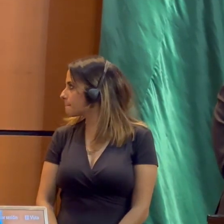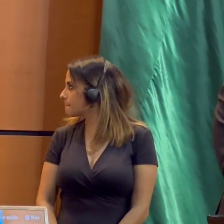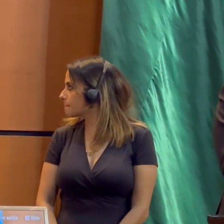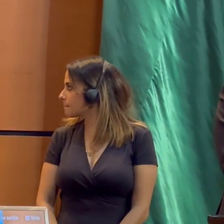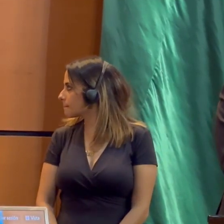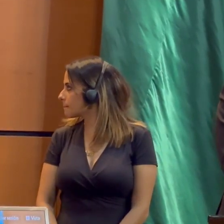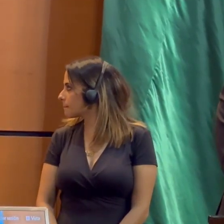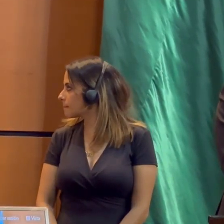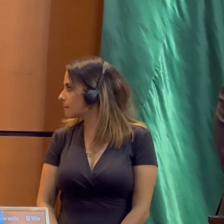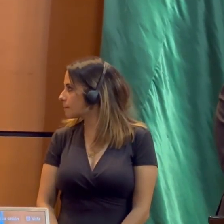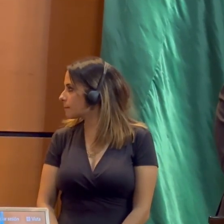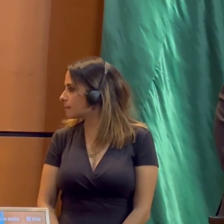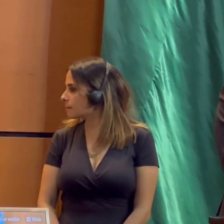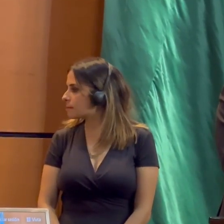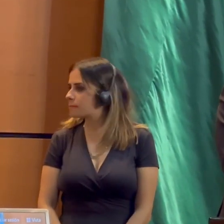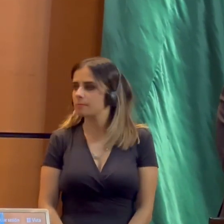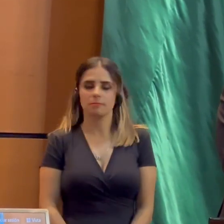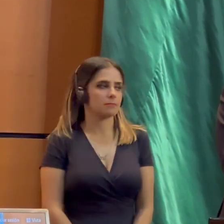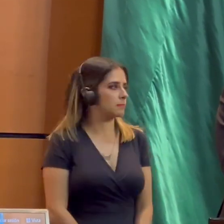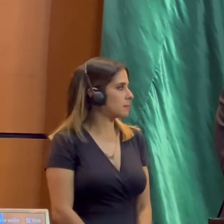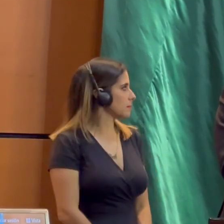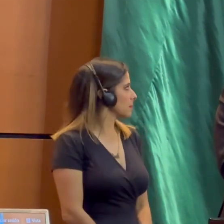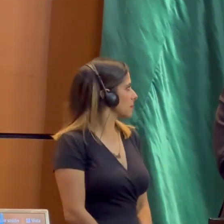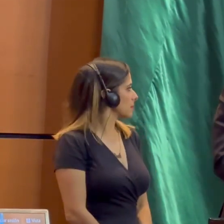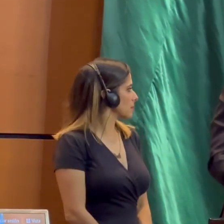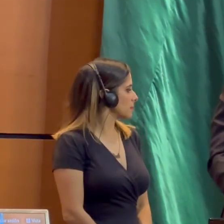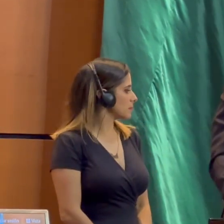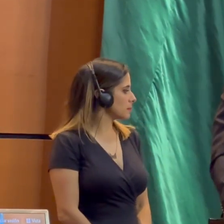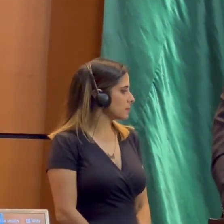10日の日に、メキシコに参りました。